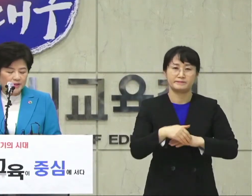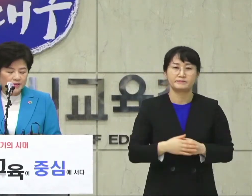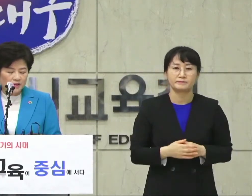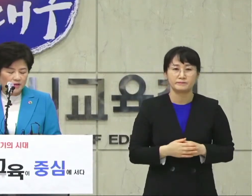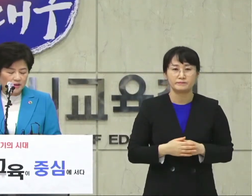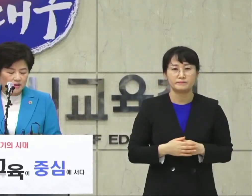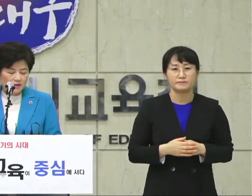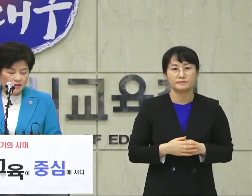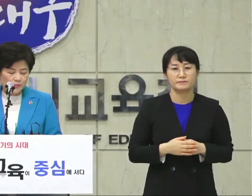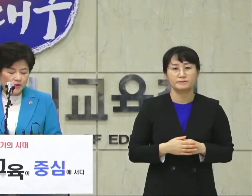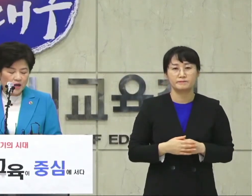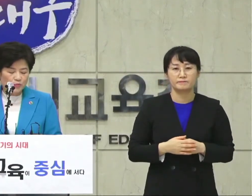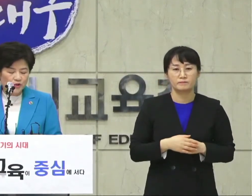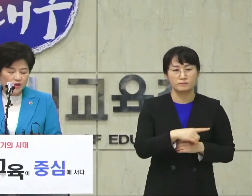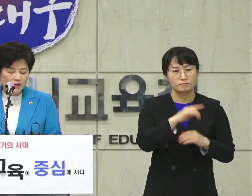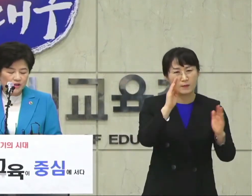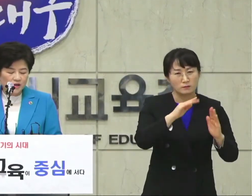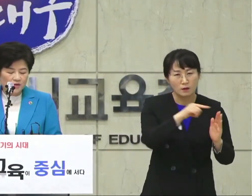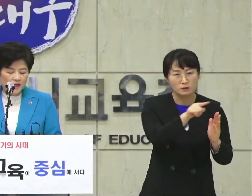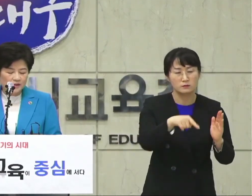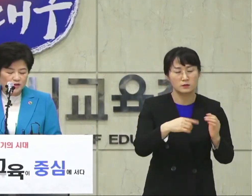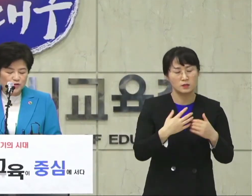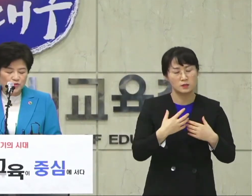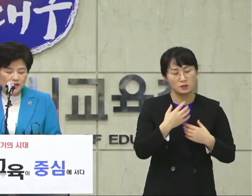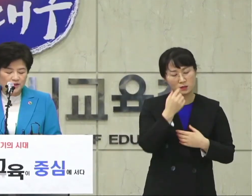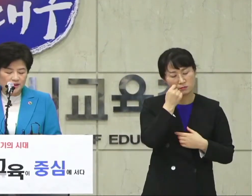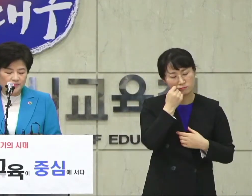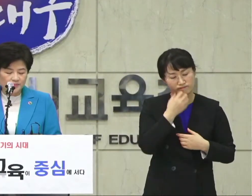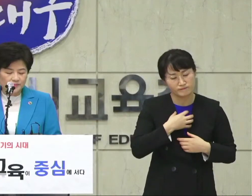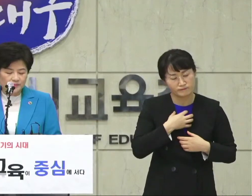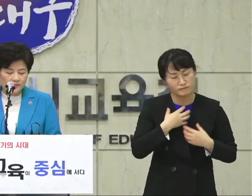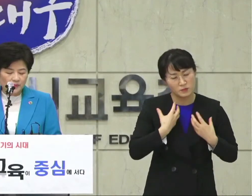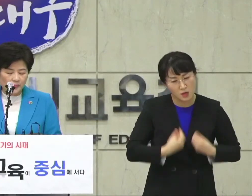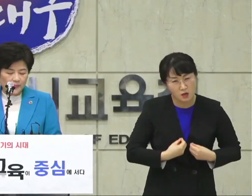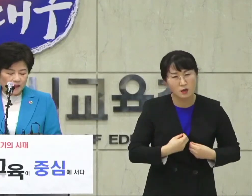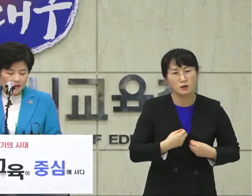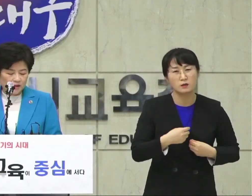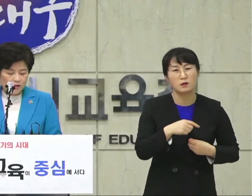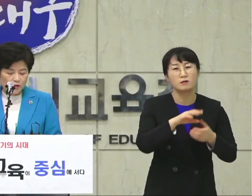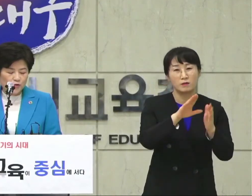이런 아이들 앞에서 슬픔과 무기력을 경험하는 순간들은